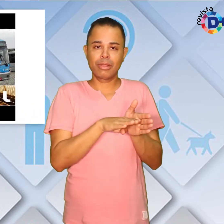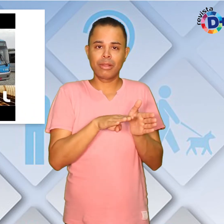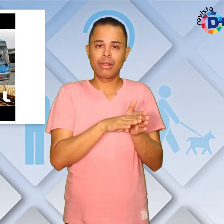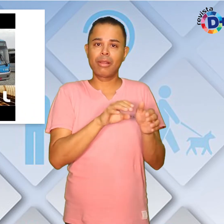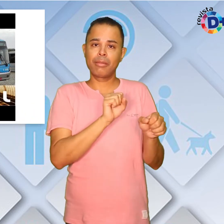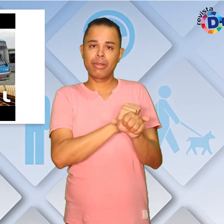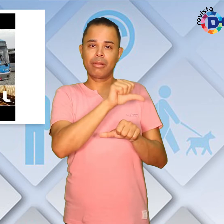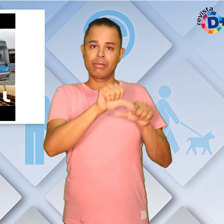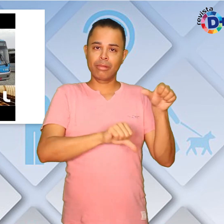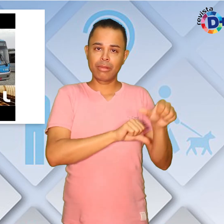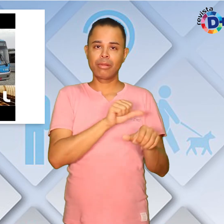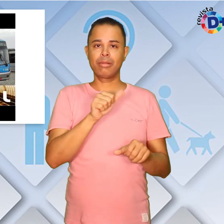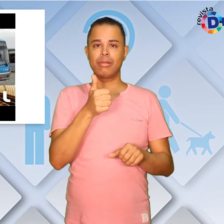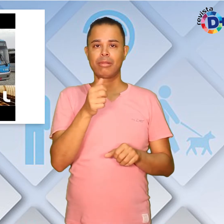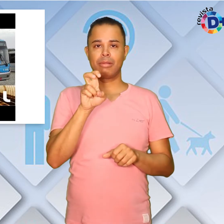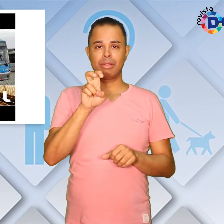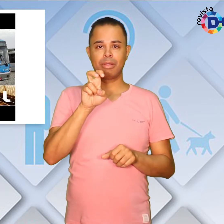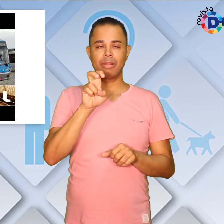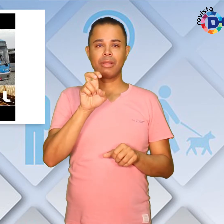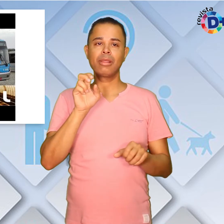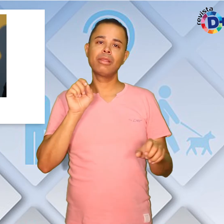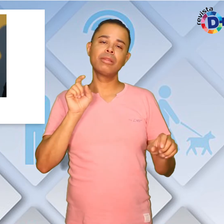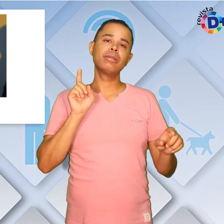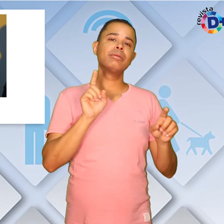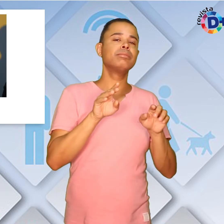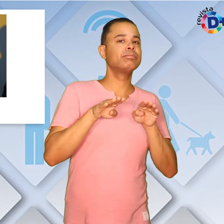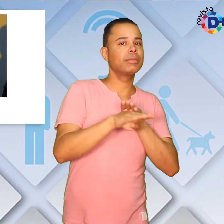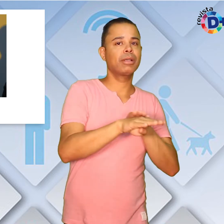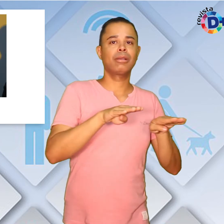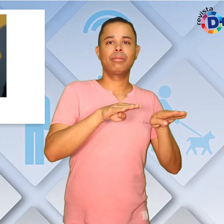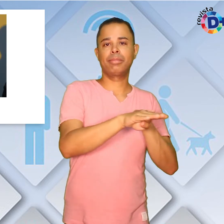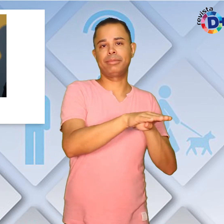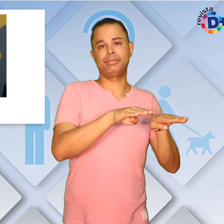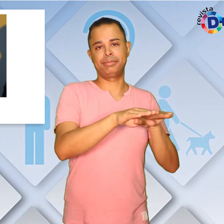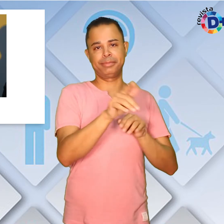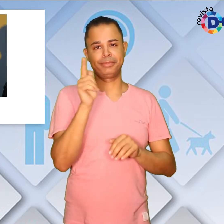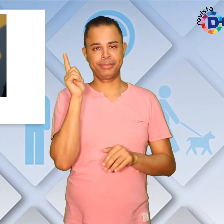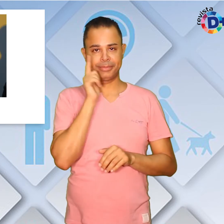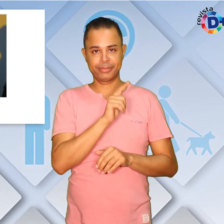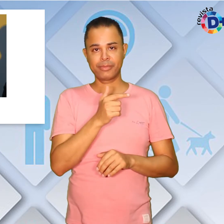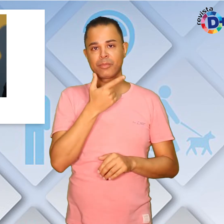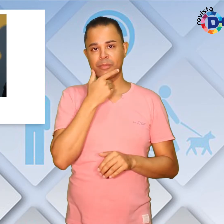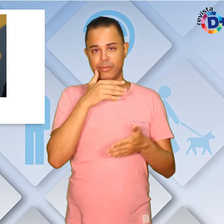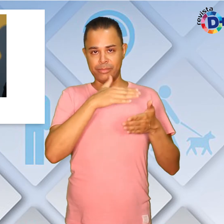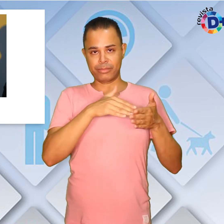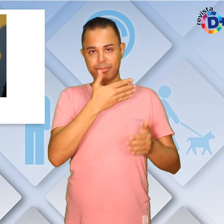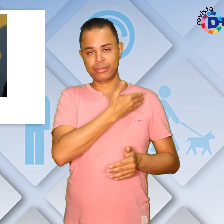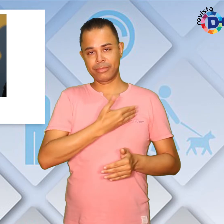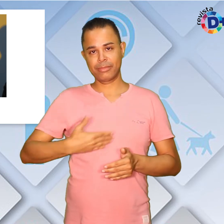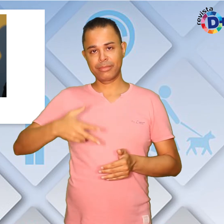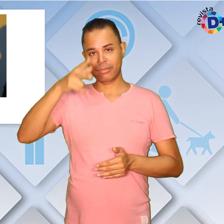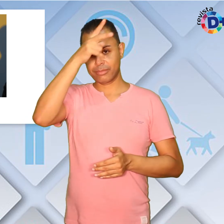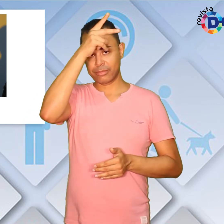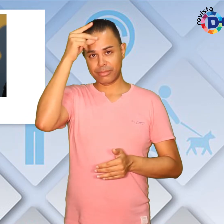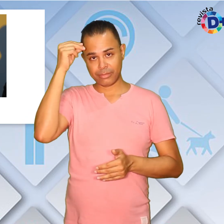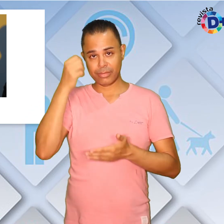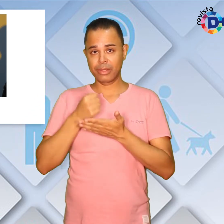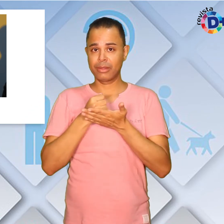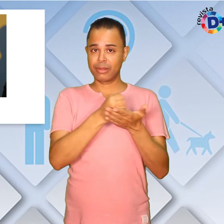15 minutos para o secretário municipal de mobilidade e transportes sérgio